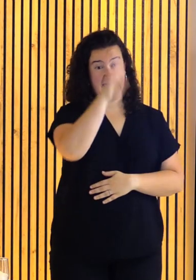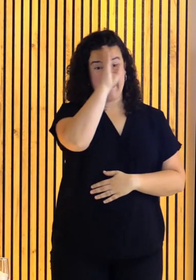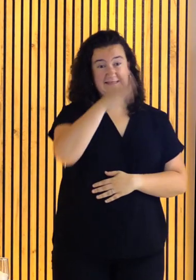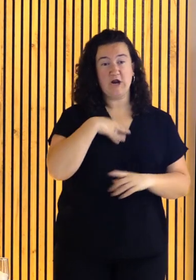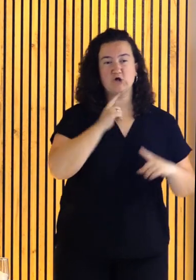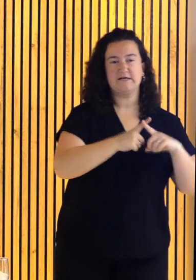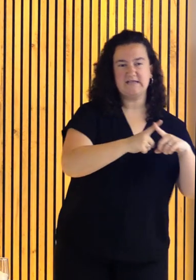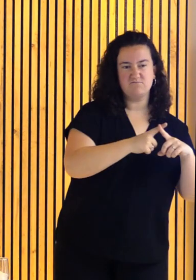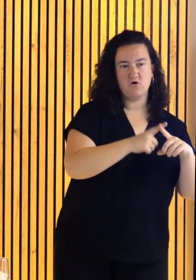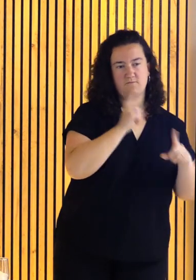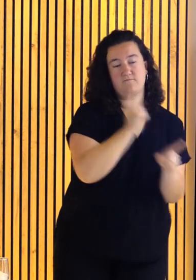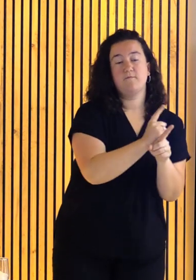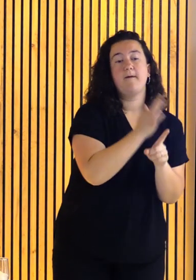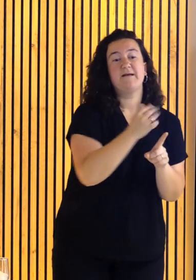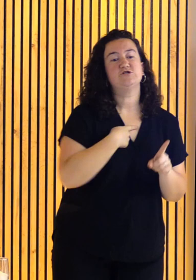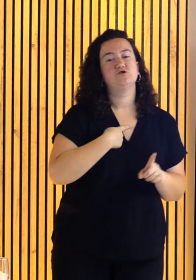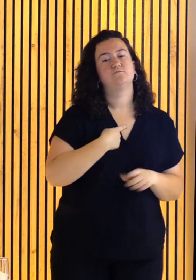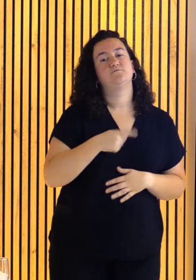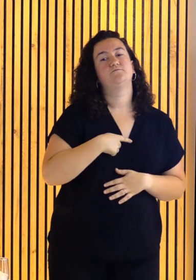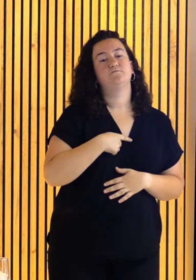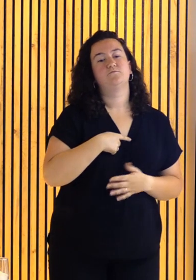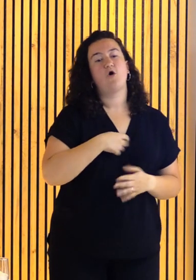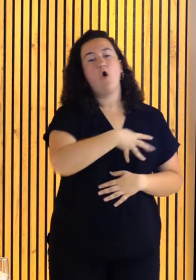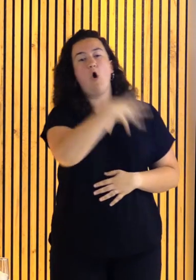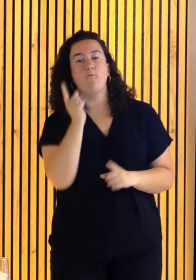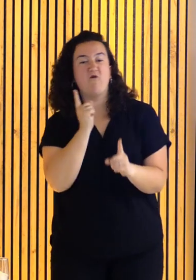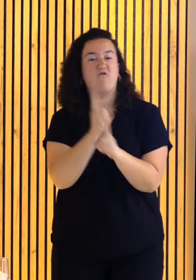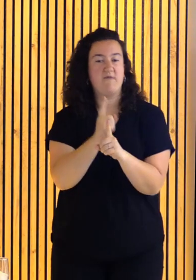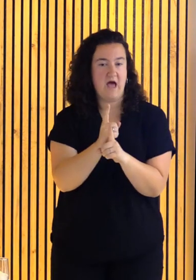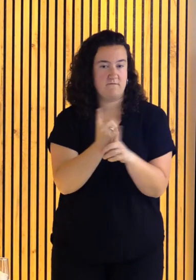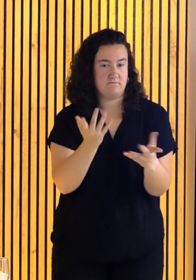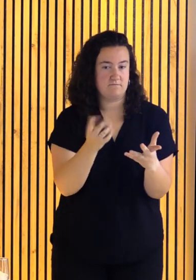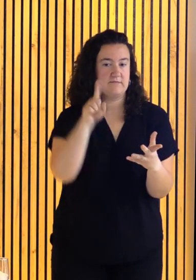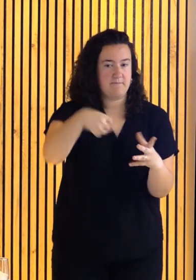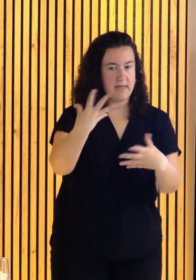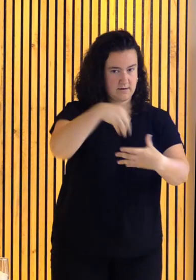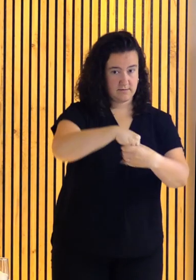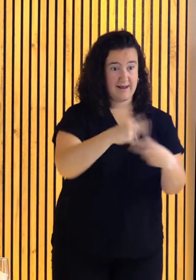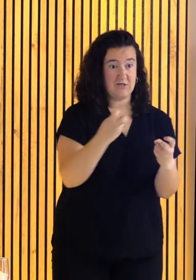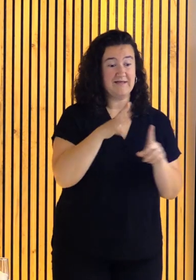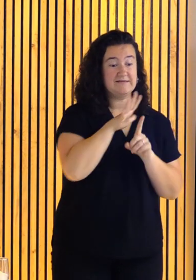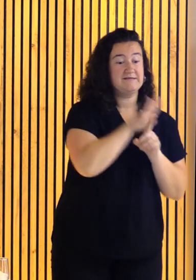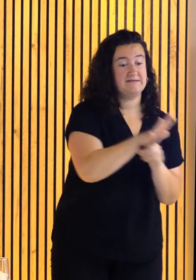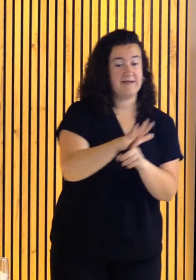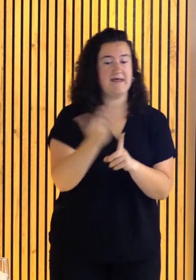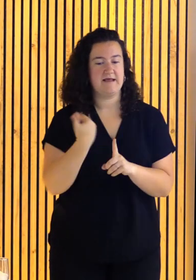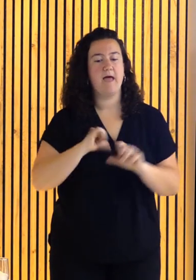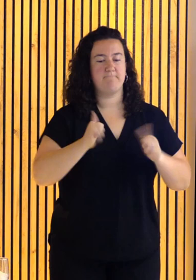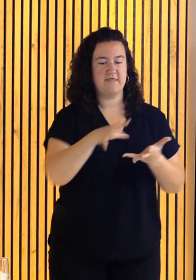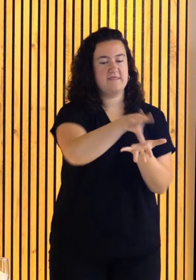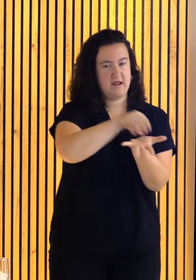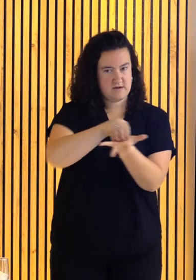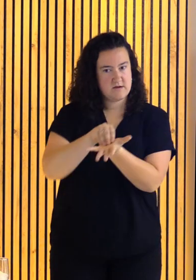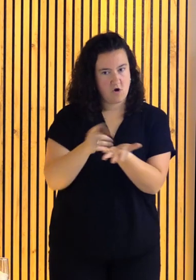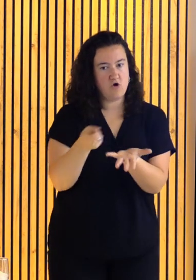ere kontuan hartzen dituela. Orduan, zapalkuntza gehiago hasten dira batzen interseksionalitate honen